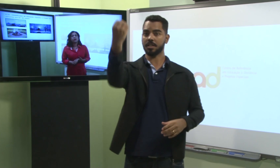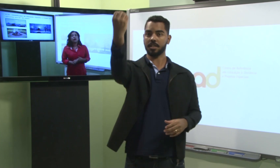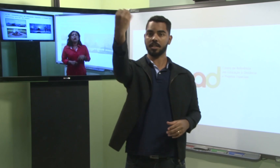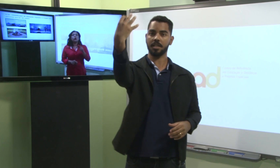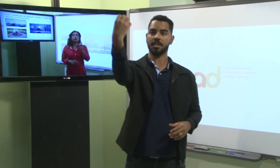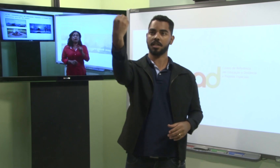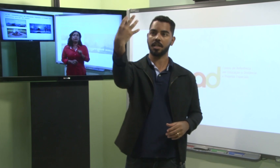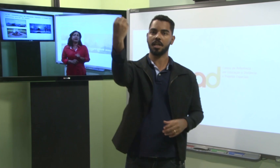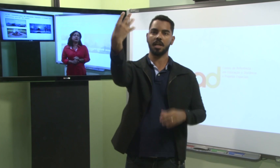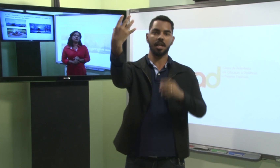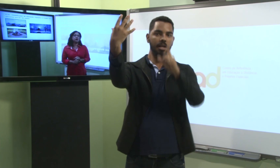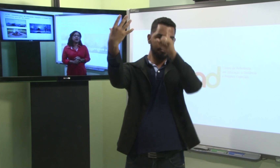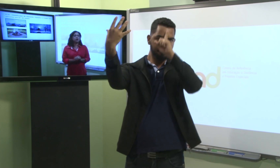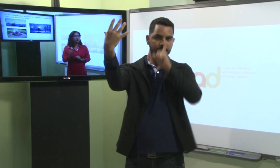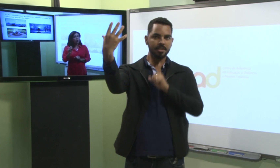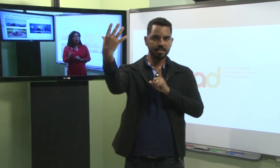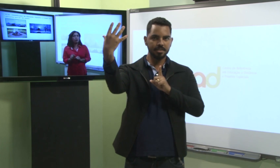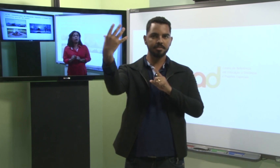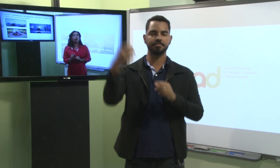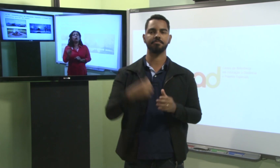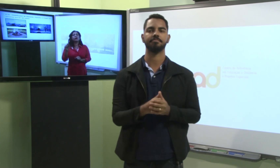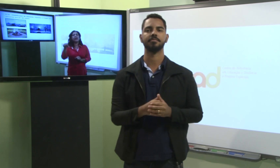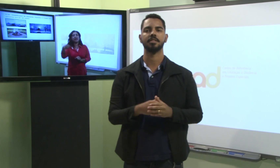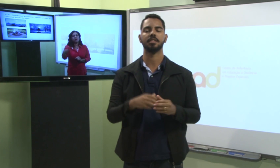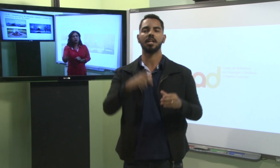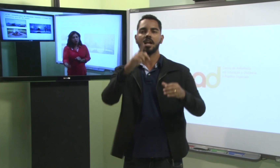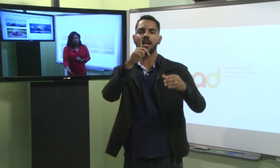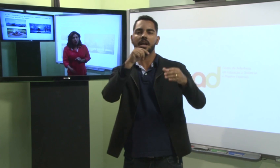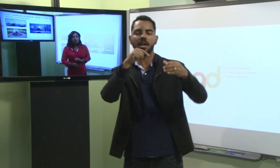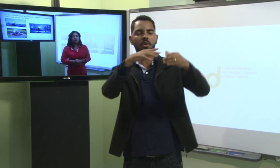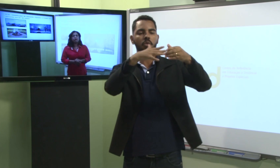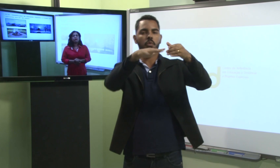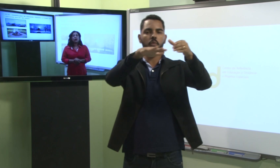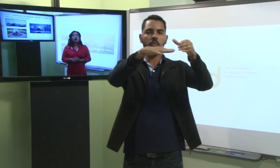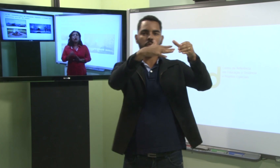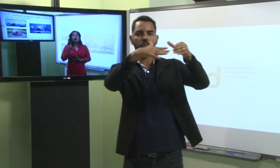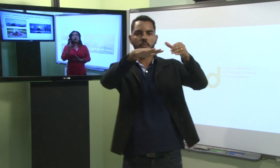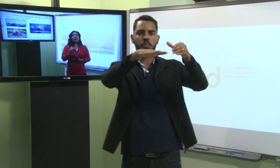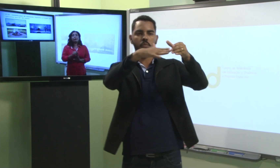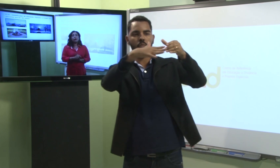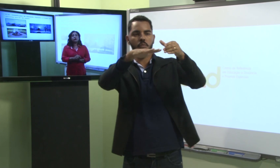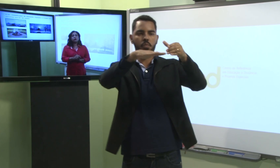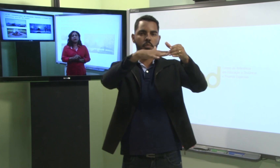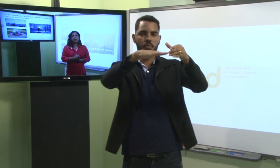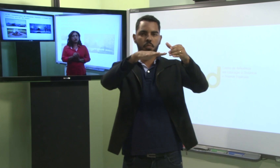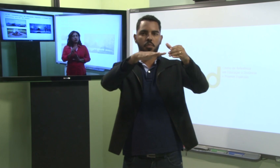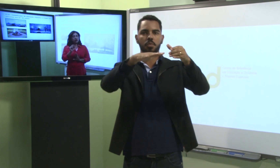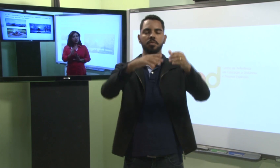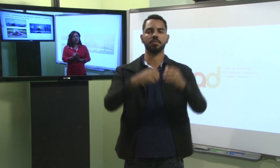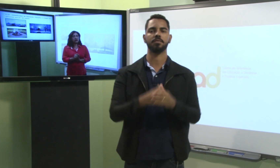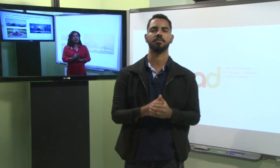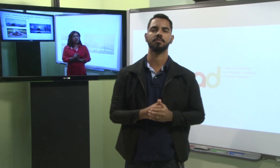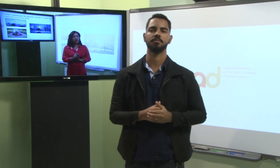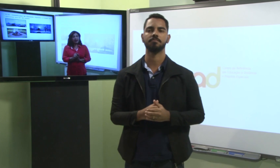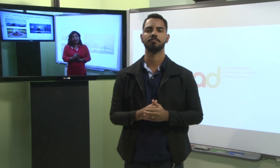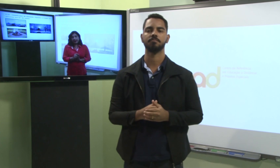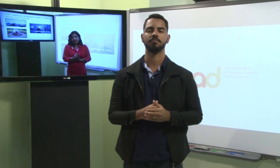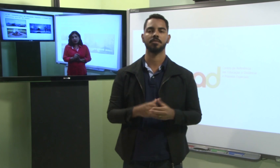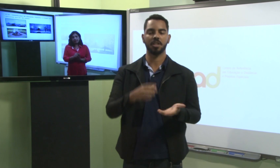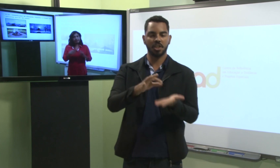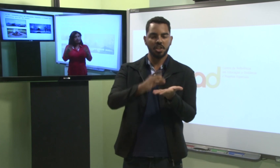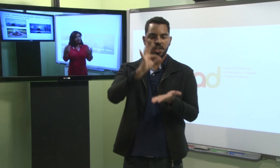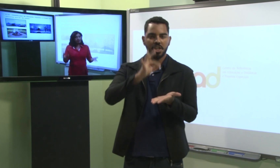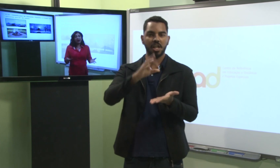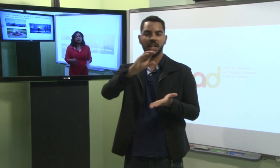semáforo, o movimento de um líquido no copo ou dentro do copo, o vapor subindo de uma xícara de chá